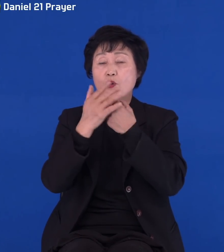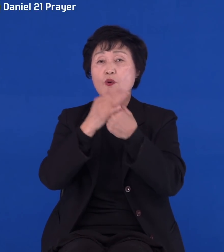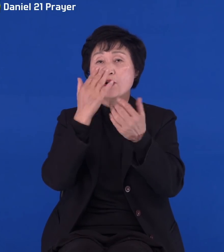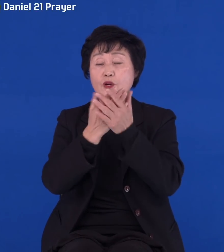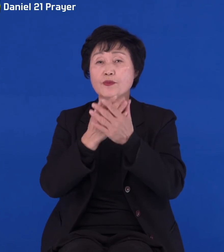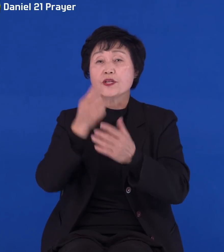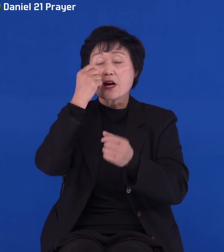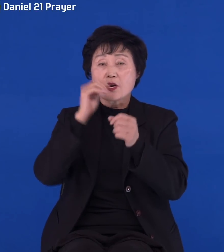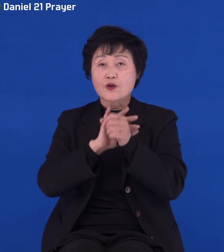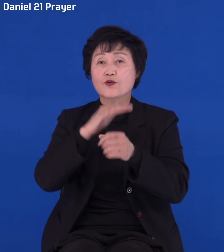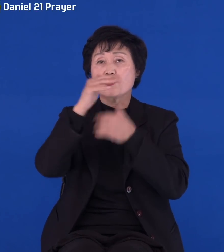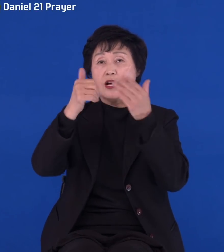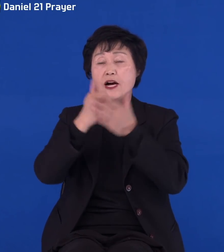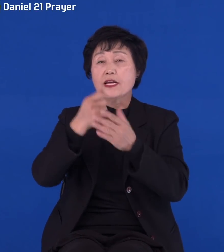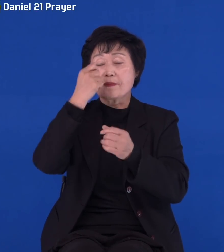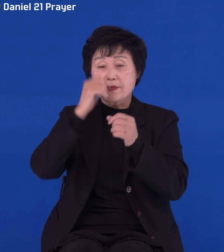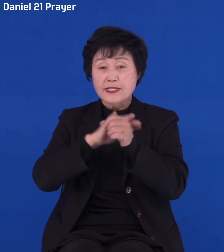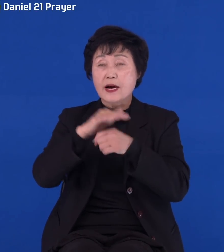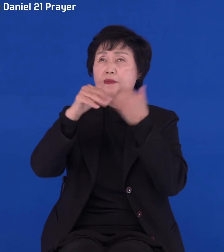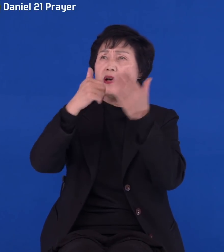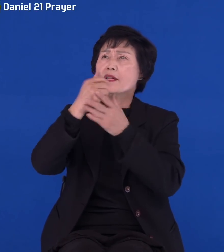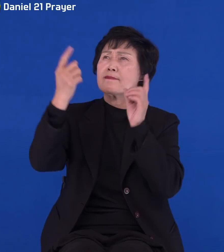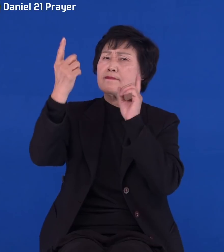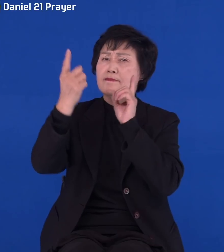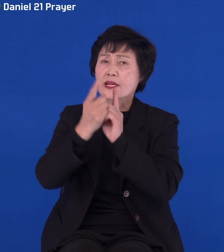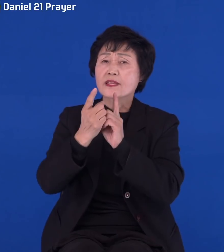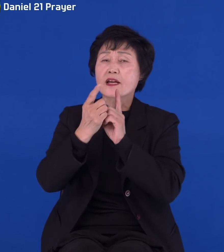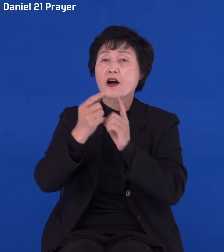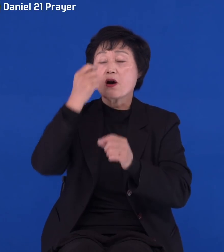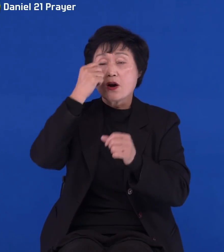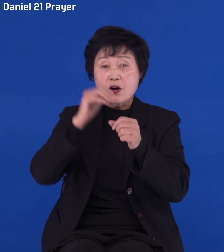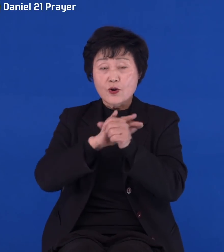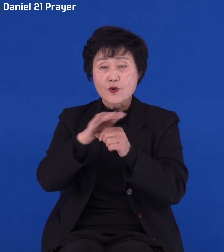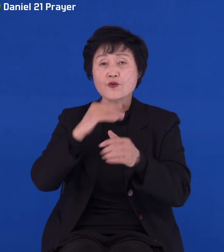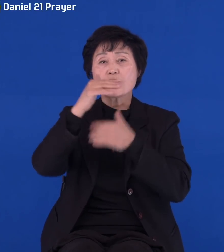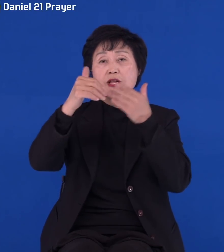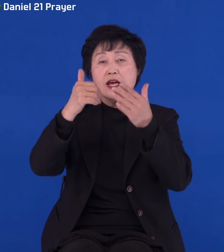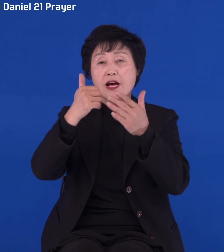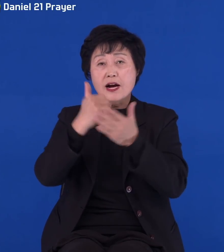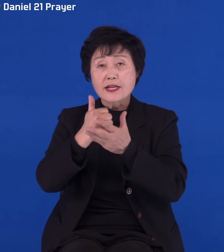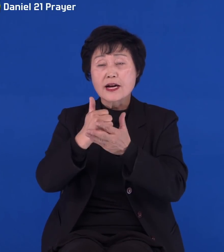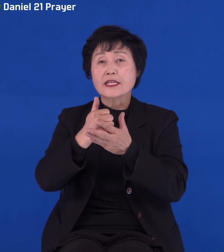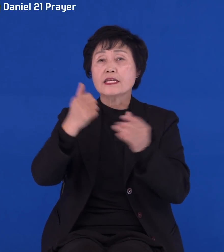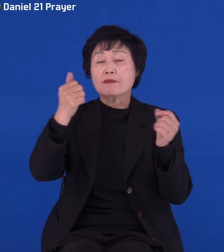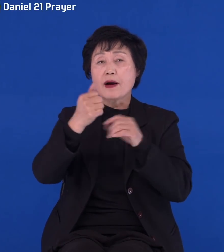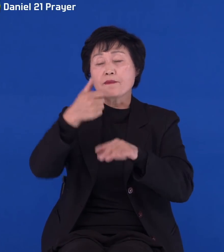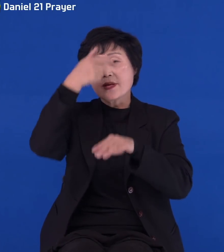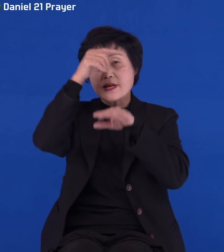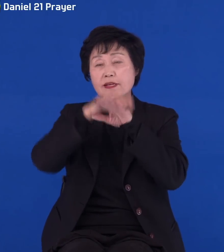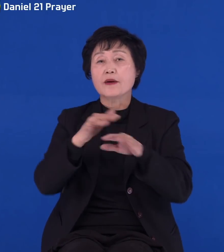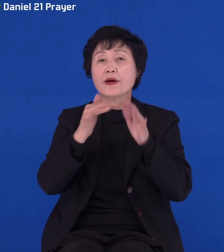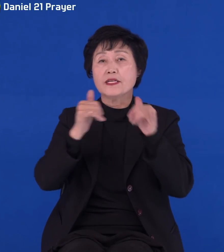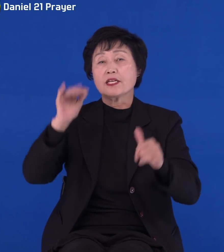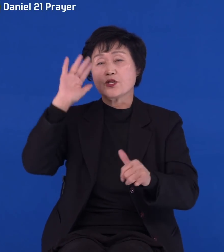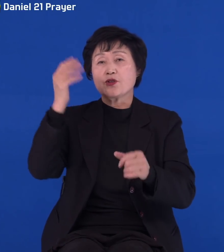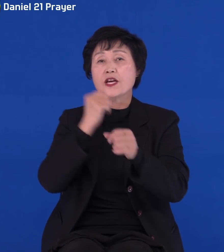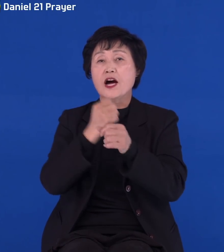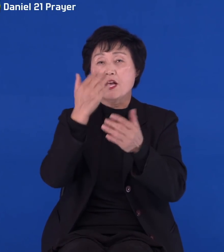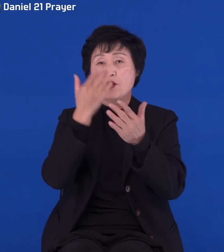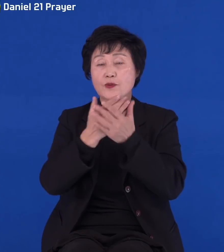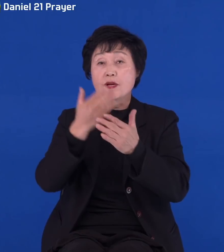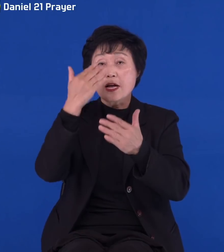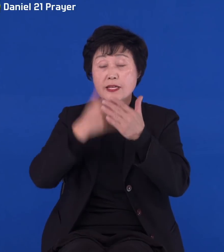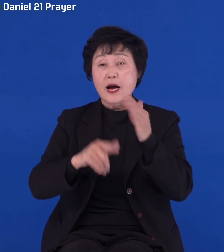자비의 하나님 만나게 하여 주시고 긍휼의 예배자들이 되게 하여 주시옵소서. 남은 여정 가운데서도